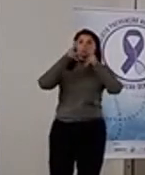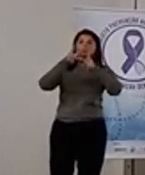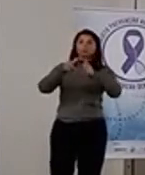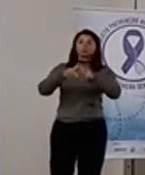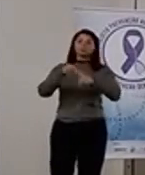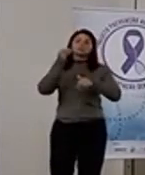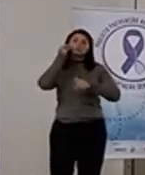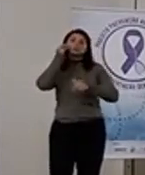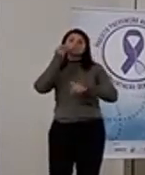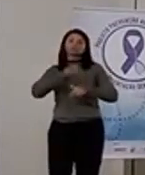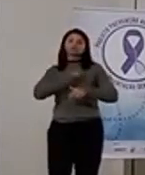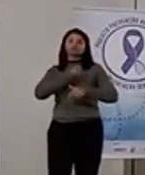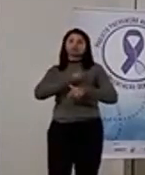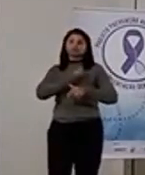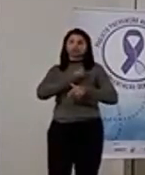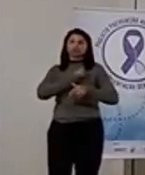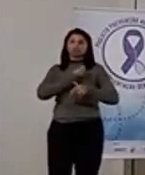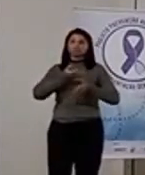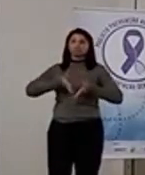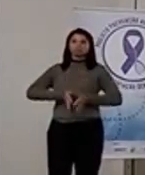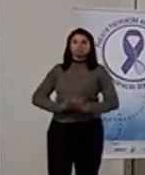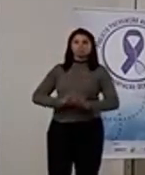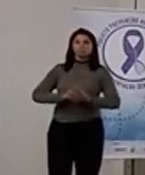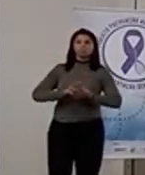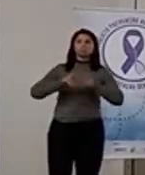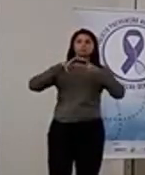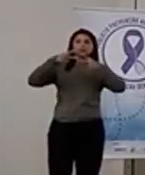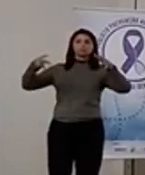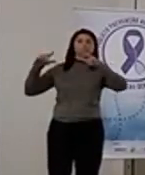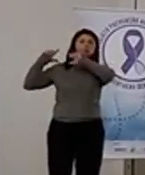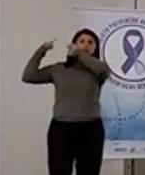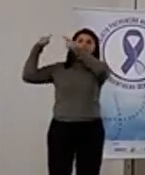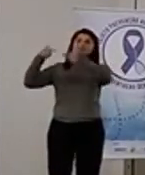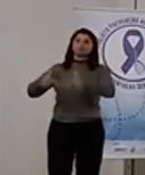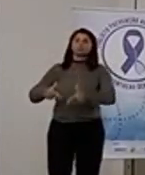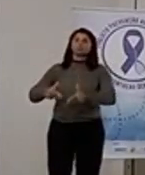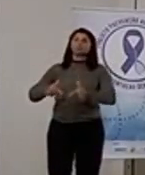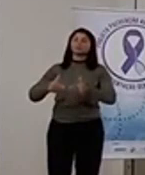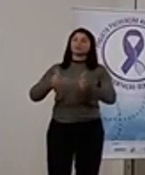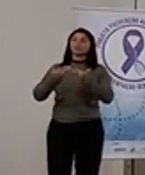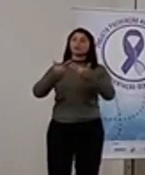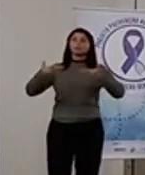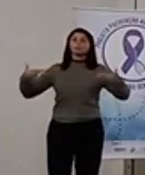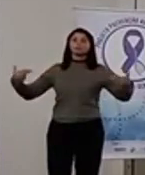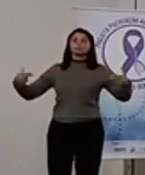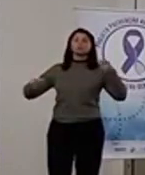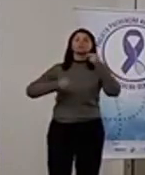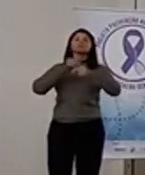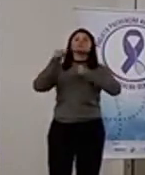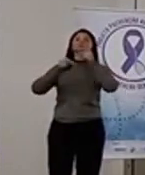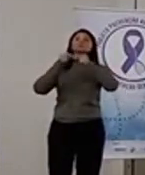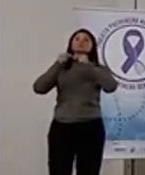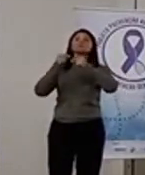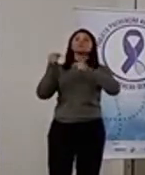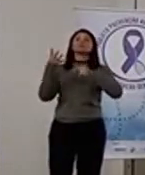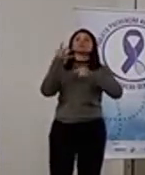nascimento quer dizer que seja genético. Não. As coisas podem estar presentes ao nascimento porque foram adquiridas durante